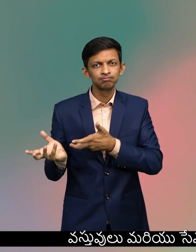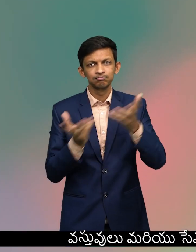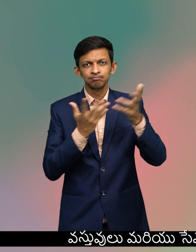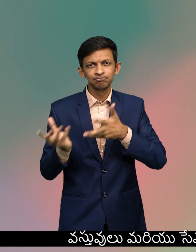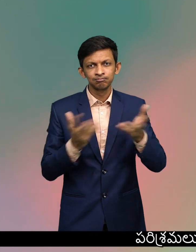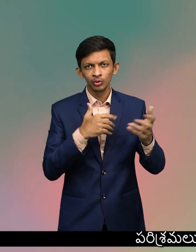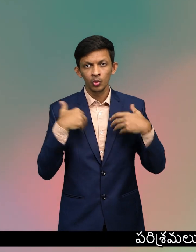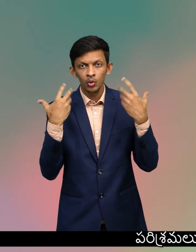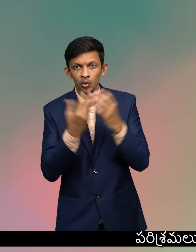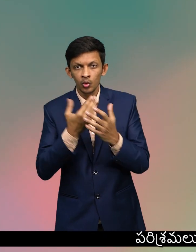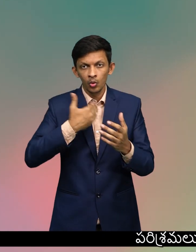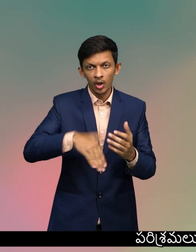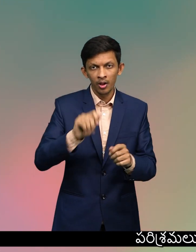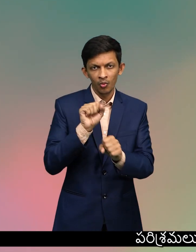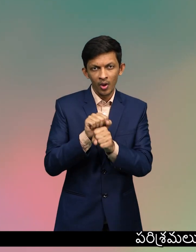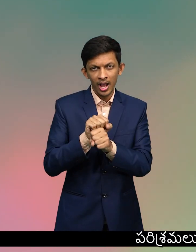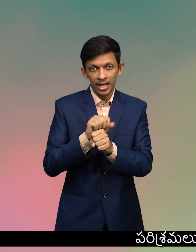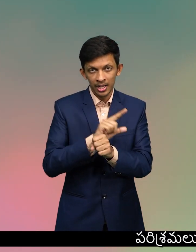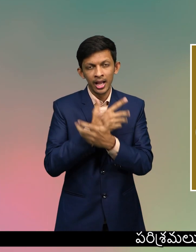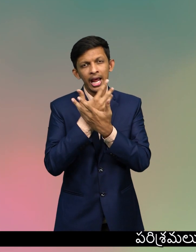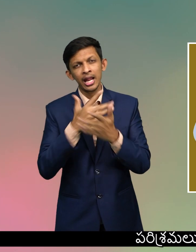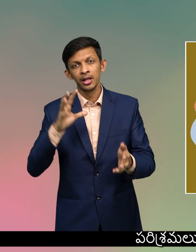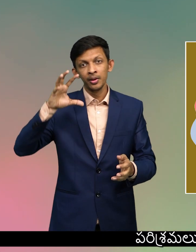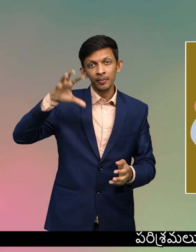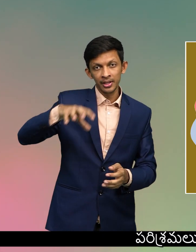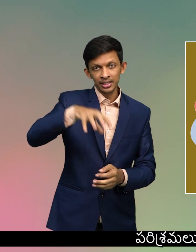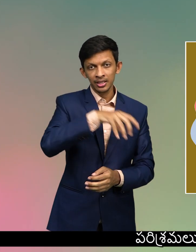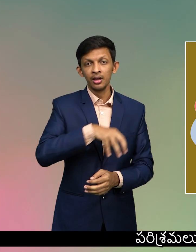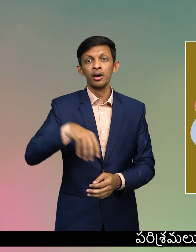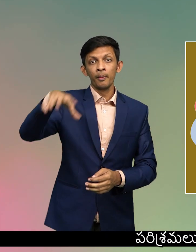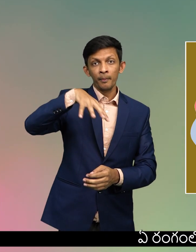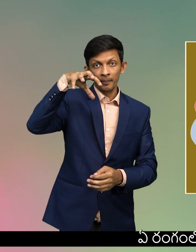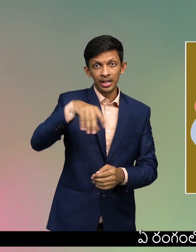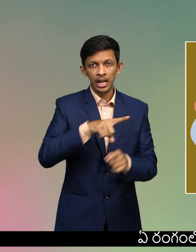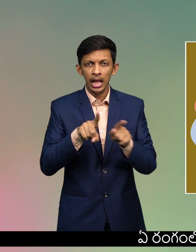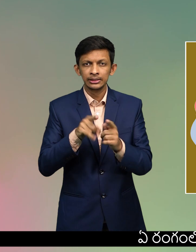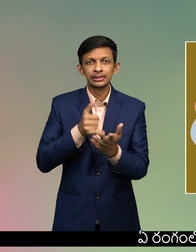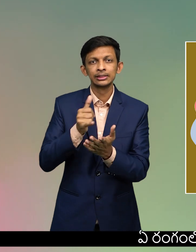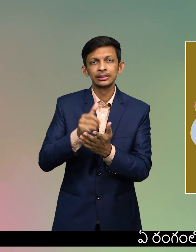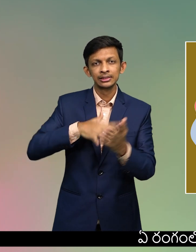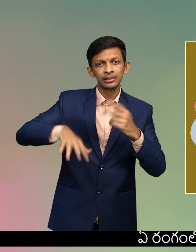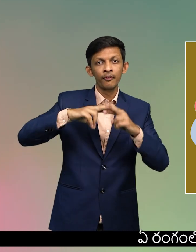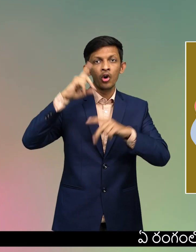వ్యవసాయం, పరిశ్రమలు మరియు సేవలు వంటి ఏ రంగంలోనైనా పనిచేయవచ్చు.